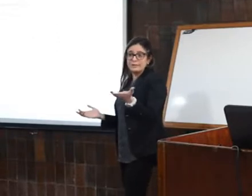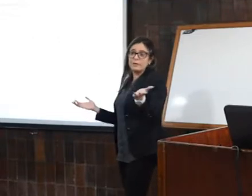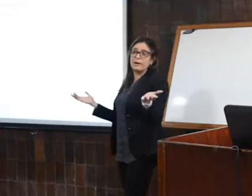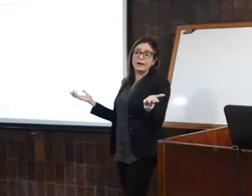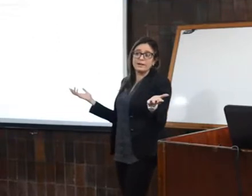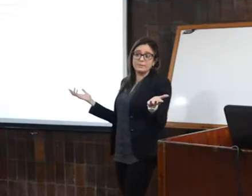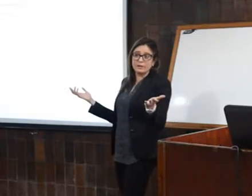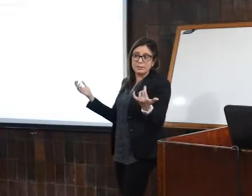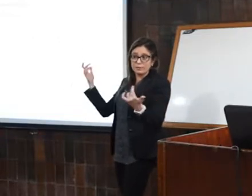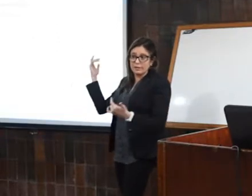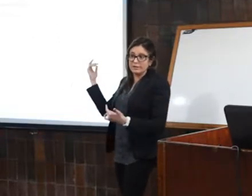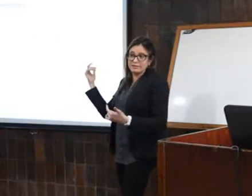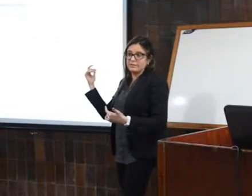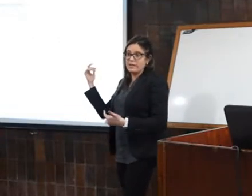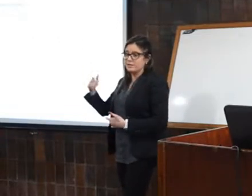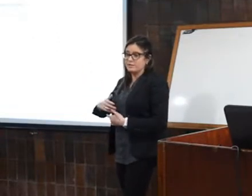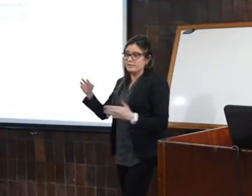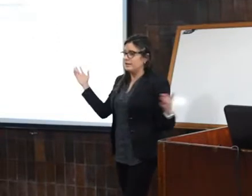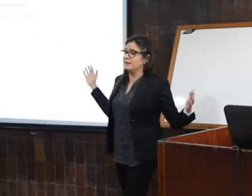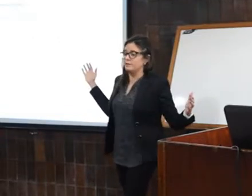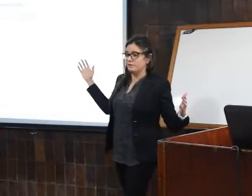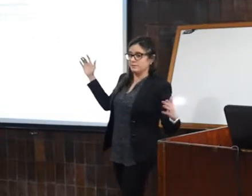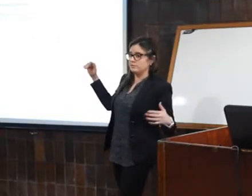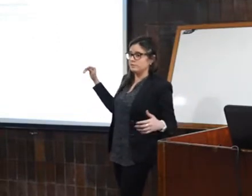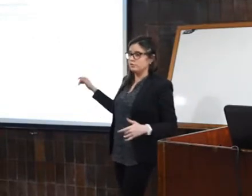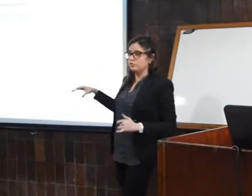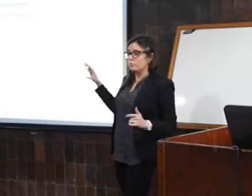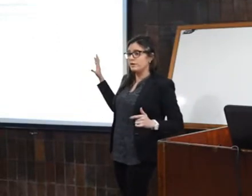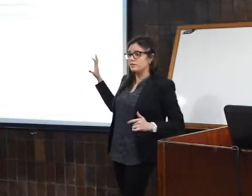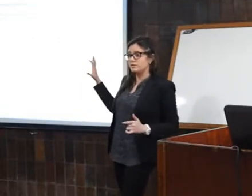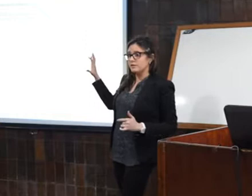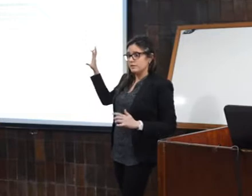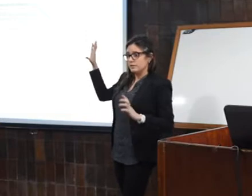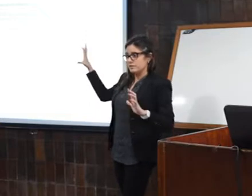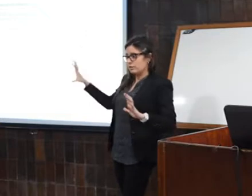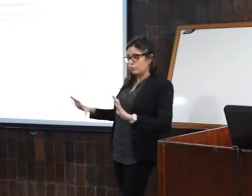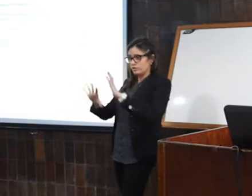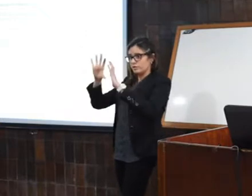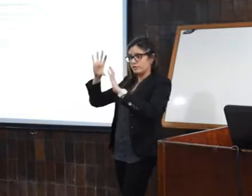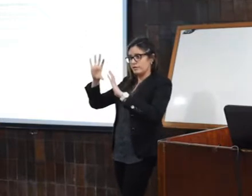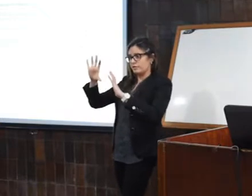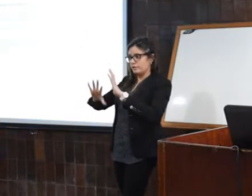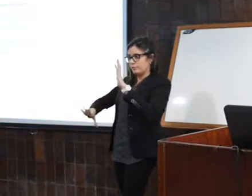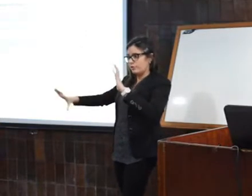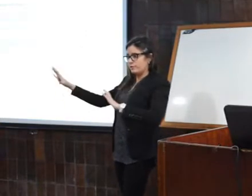relativa bancaria por ejemplo para todos los países